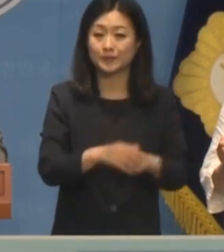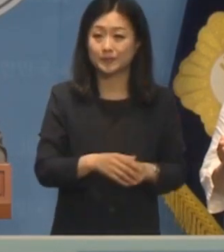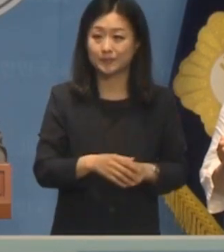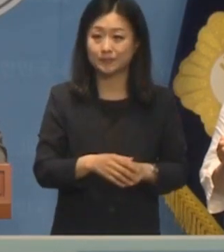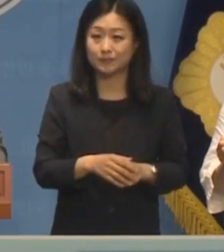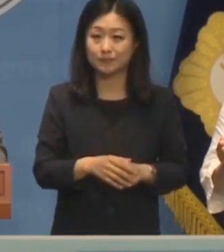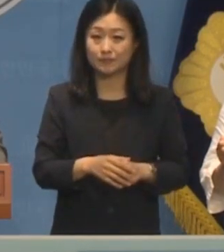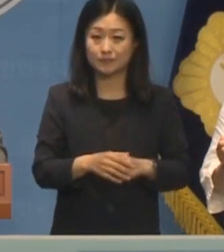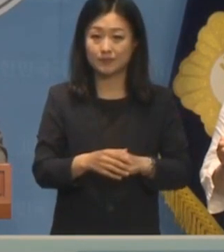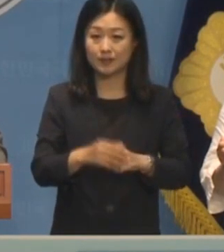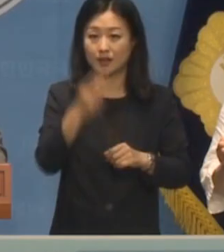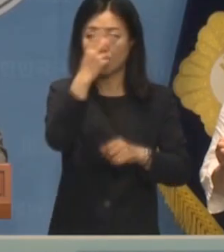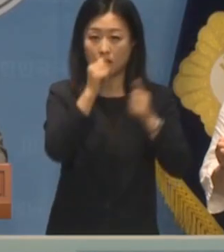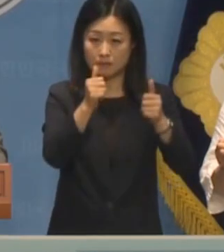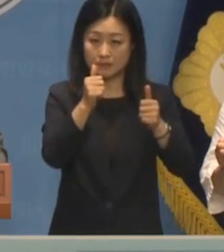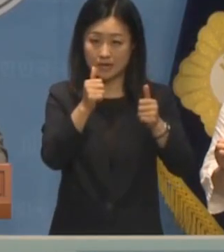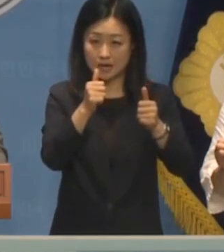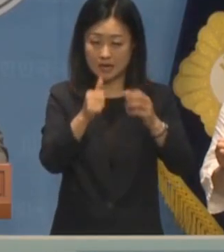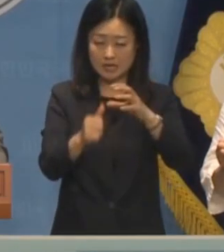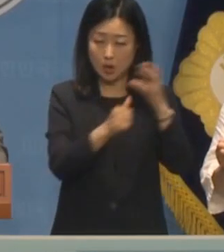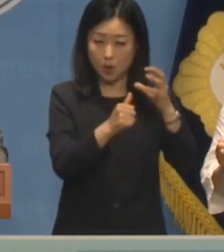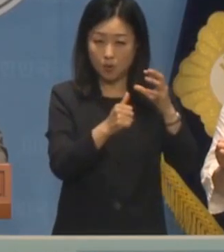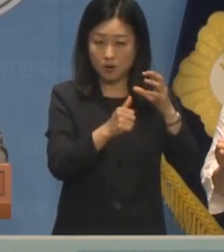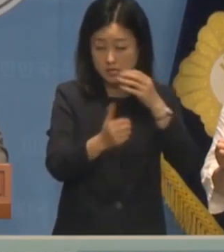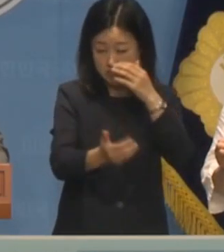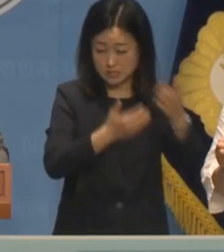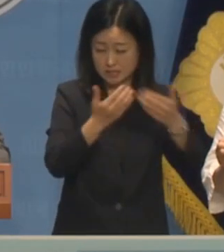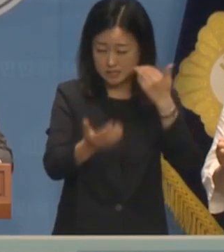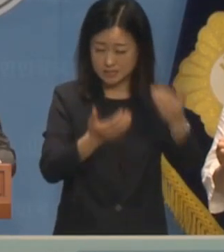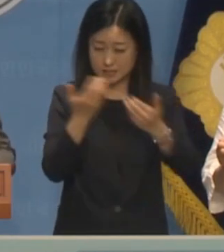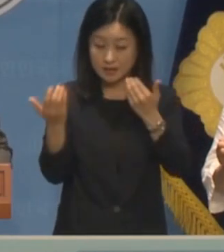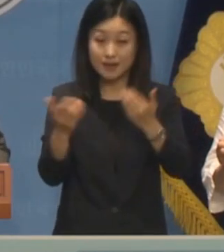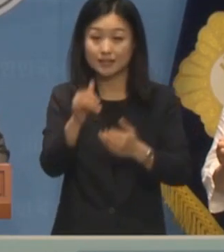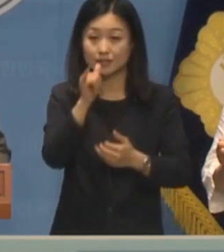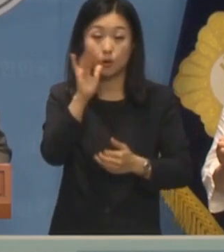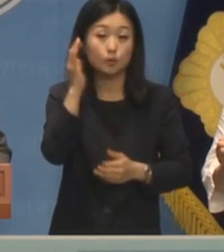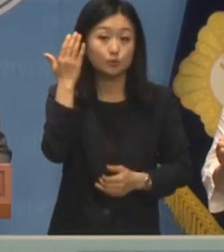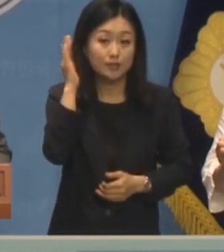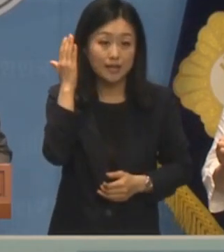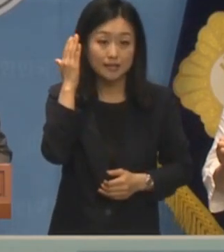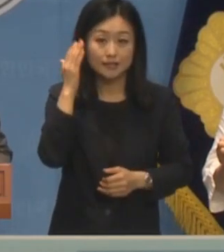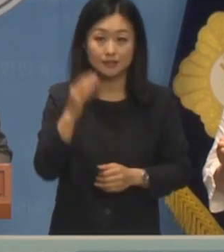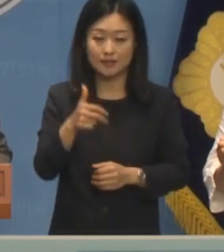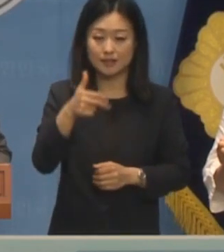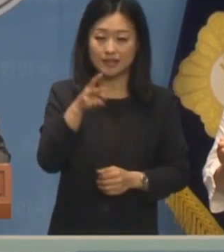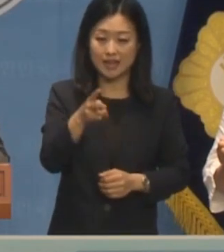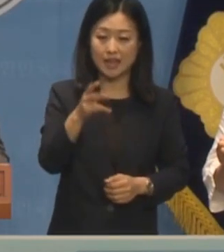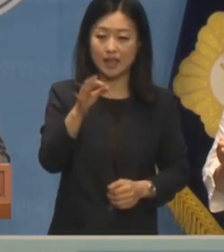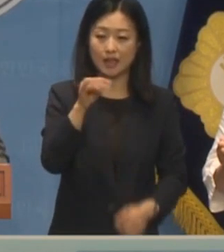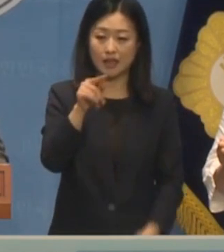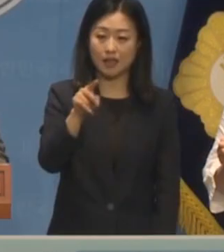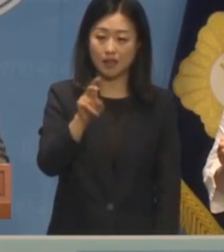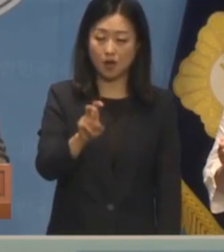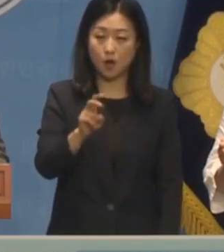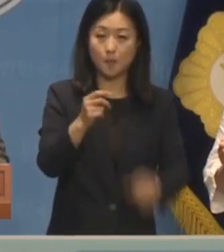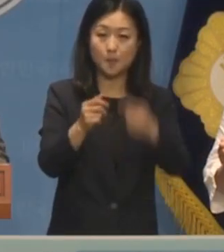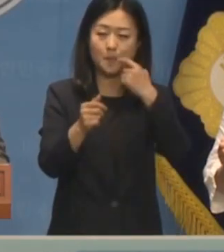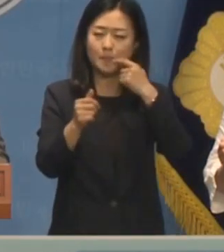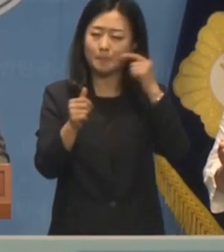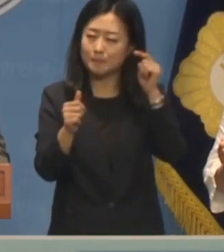대대적인 공안몰이인 것으로 보입니다. 최근 이야기 나오고 있는 계엄령도 그 일환으로